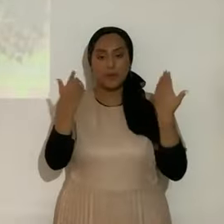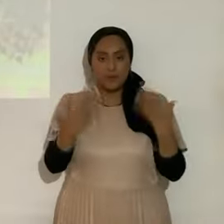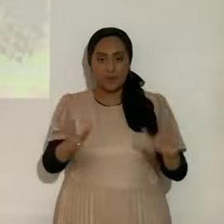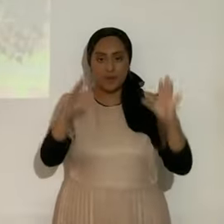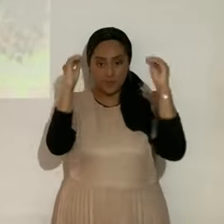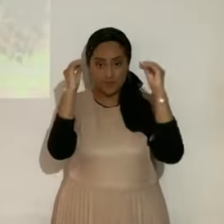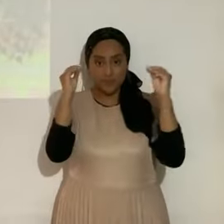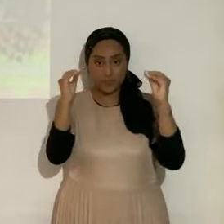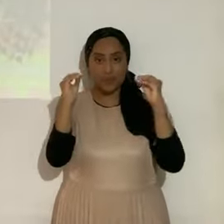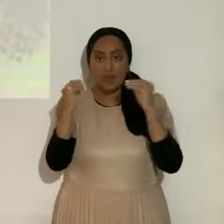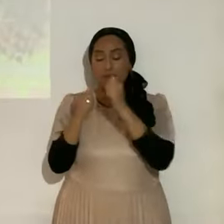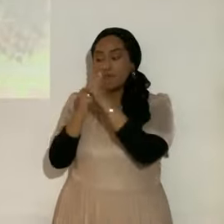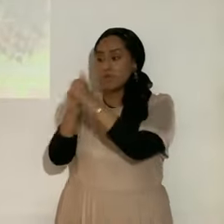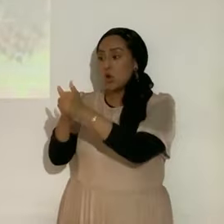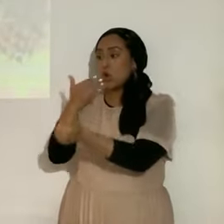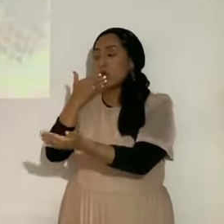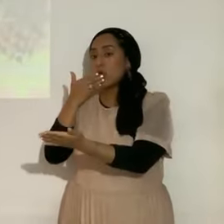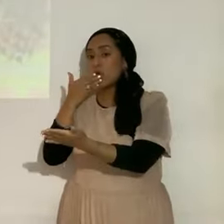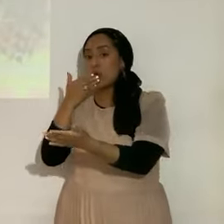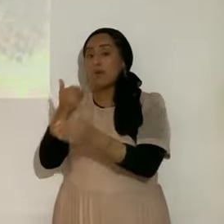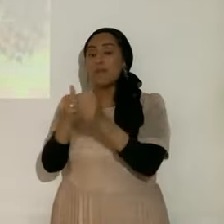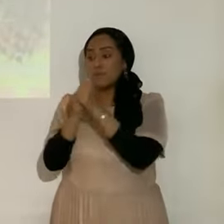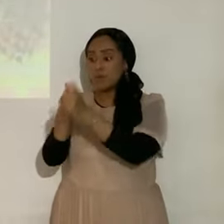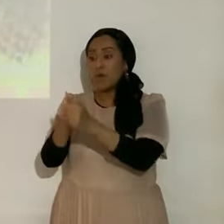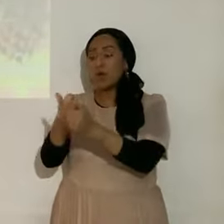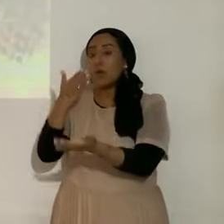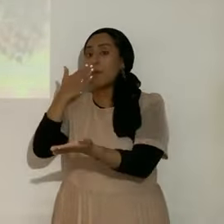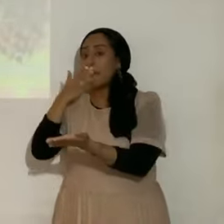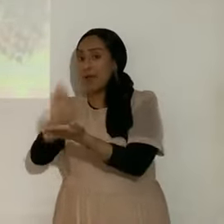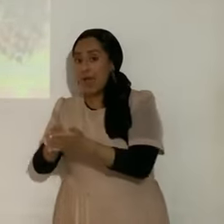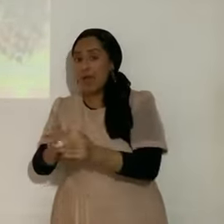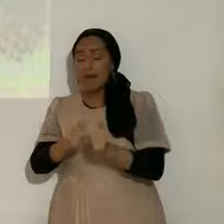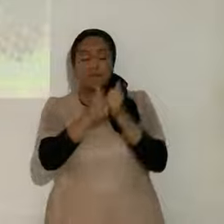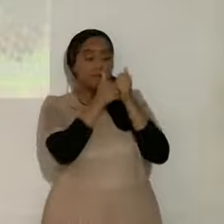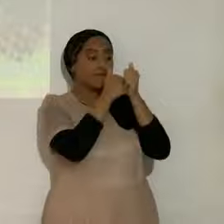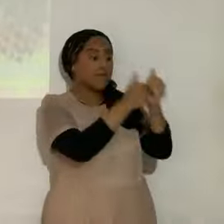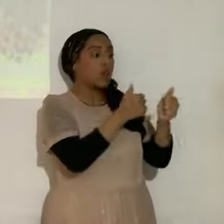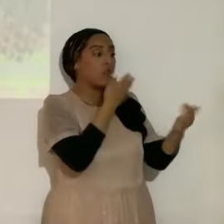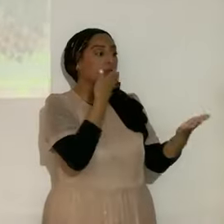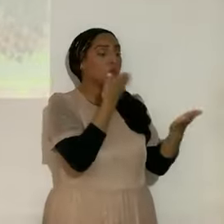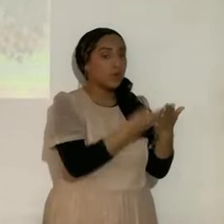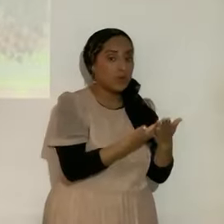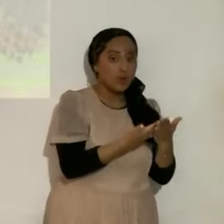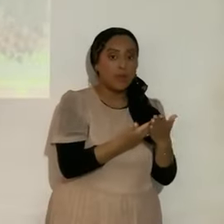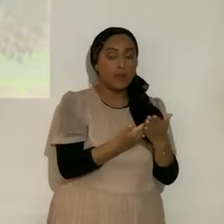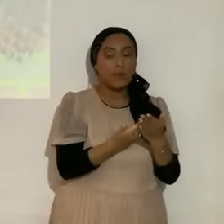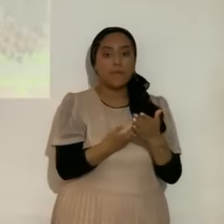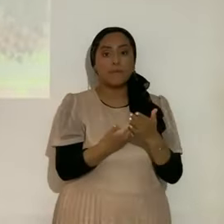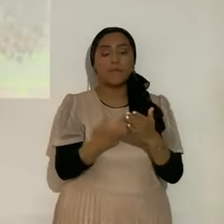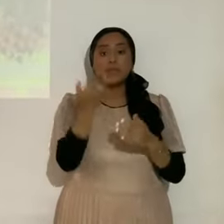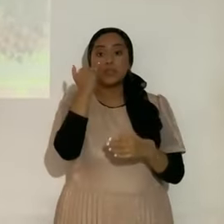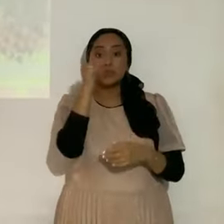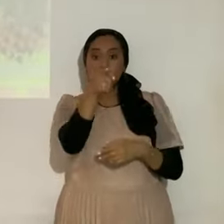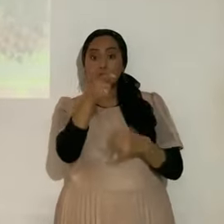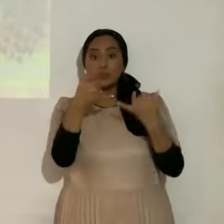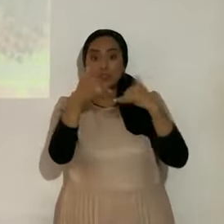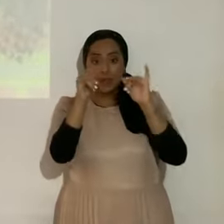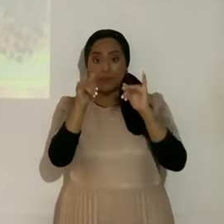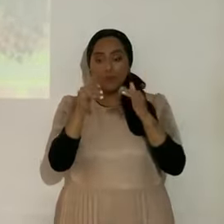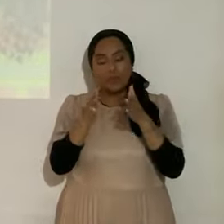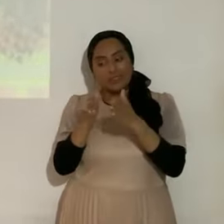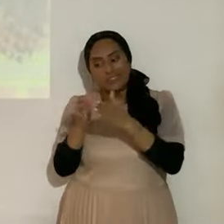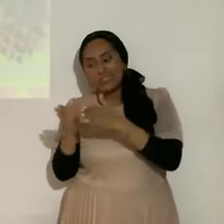enseñado el Yeser Hará, es la inclinación a hacer el mal. El Yeser Hatov es la inclinación a hacer el bien. Si tú te sigues inclinando